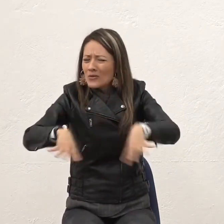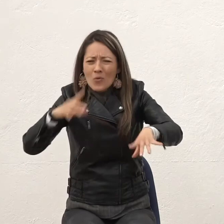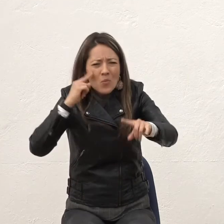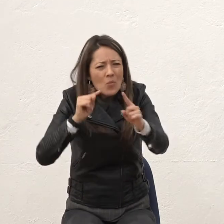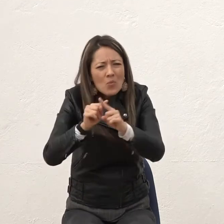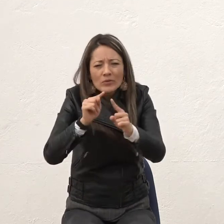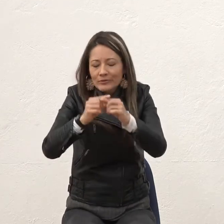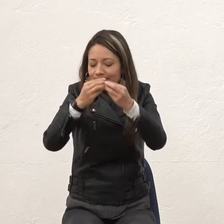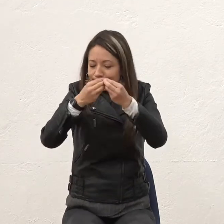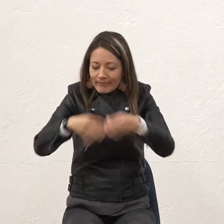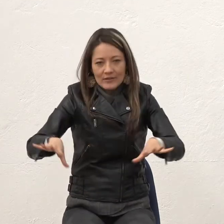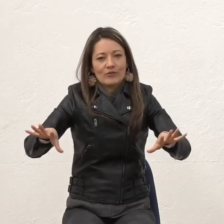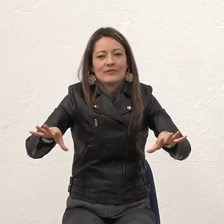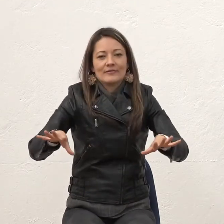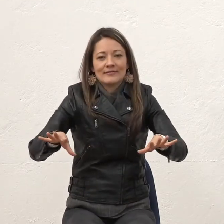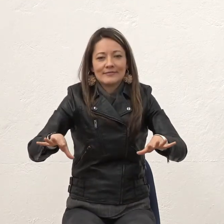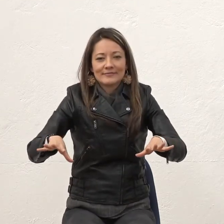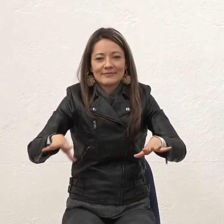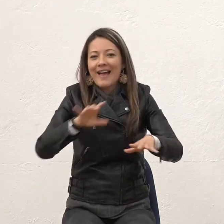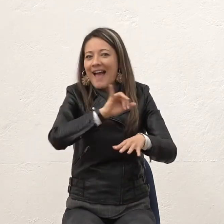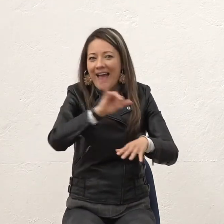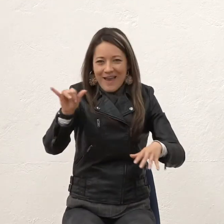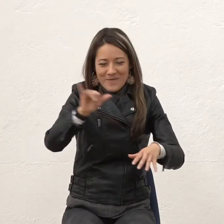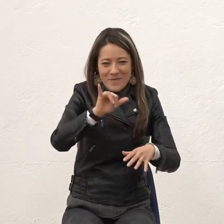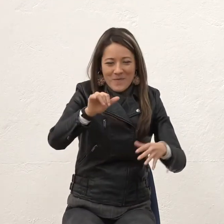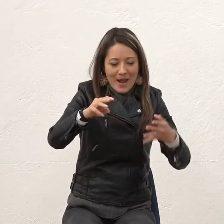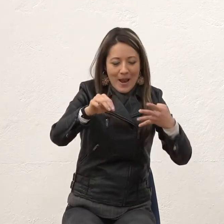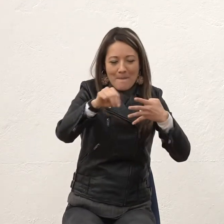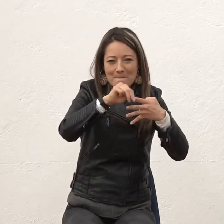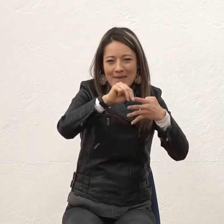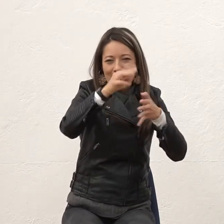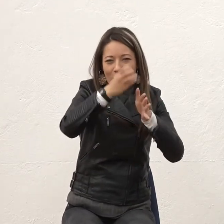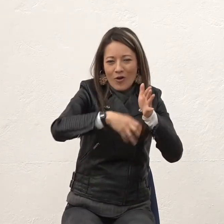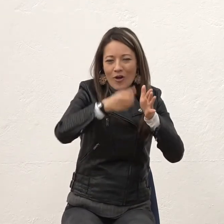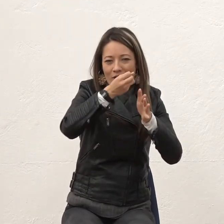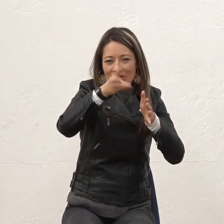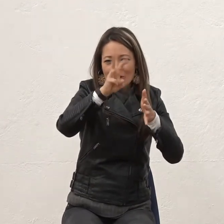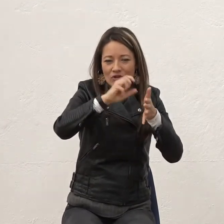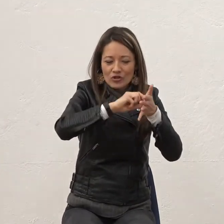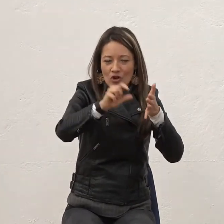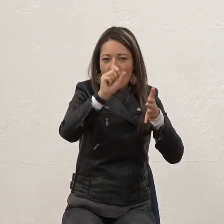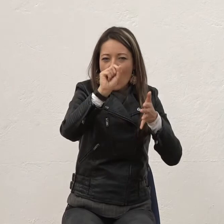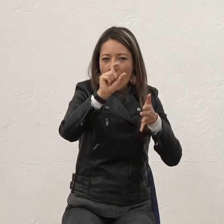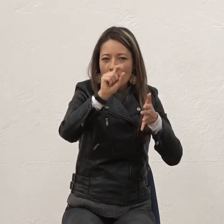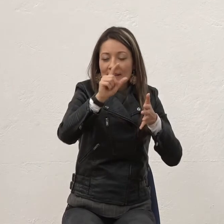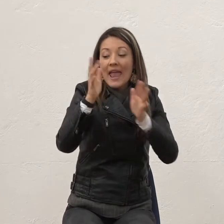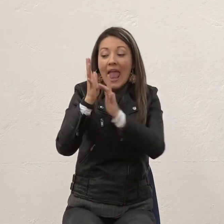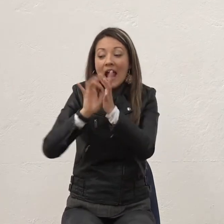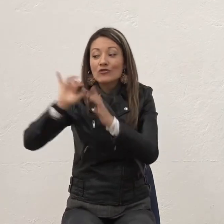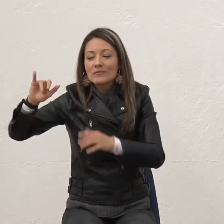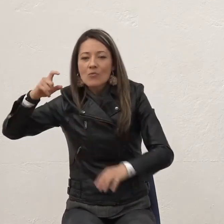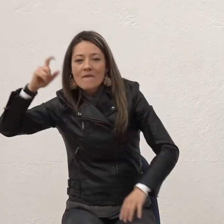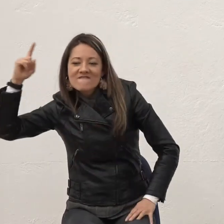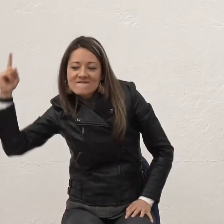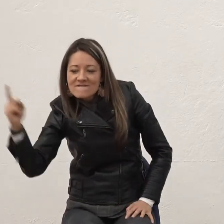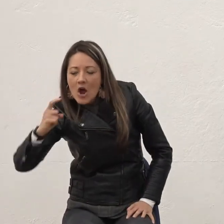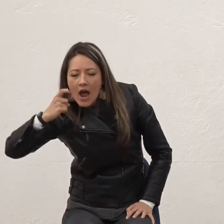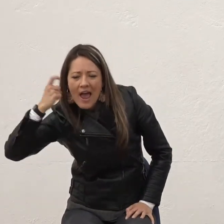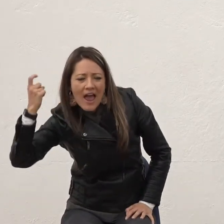propósito, y eso nos lo recuerda también Mateo 18:11, que él vino a buscar lo que se había